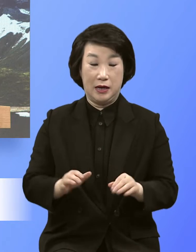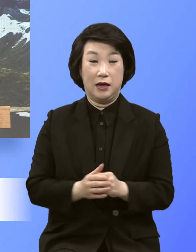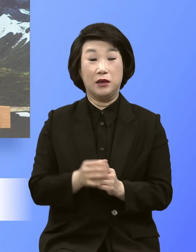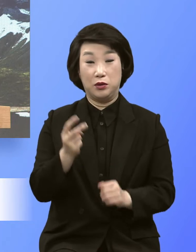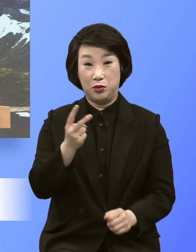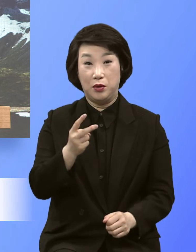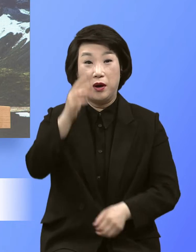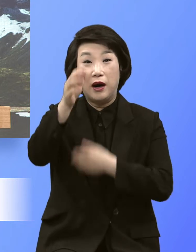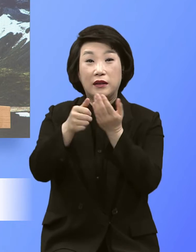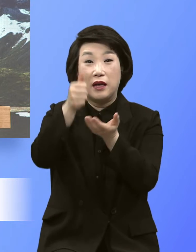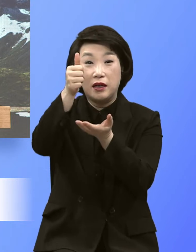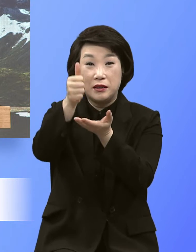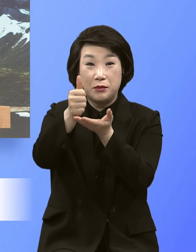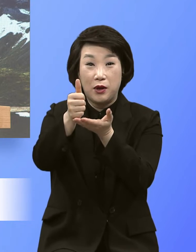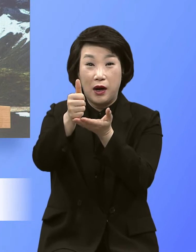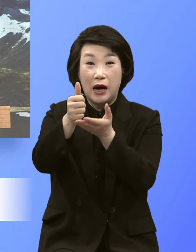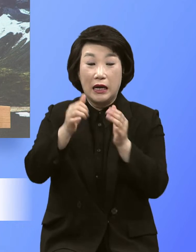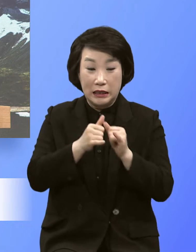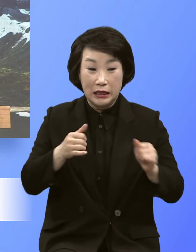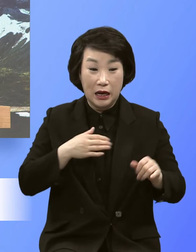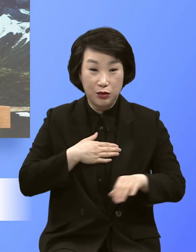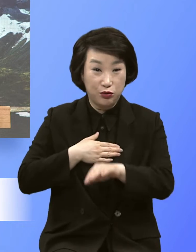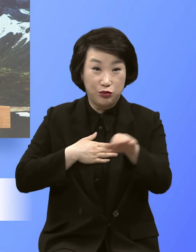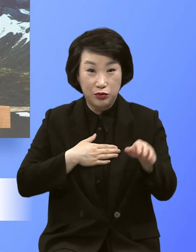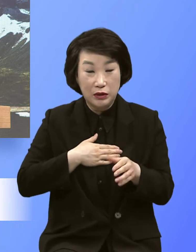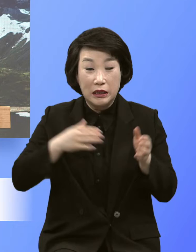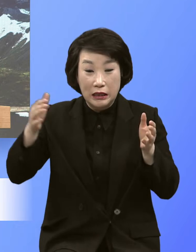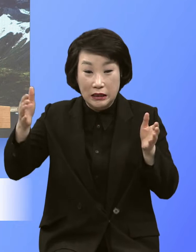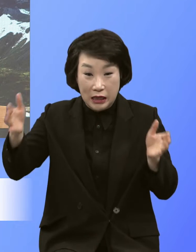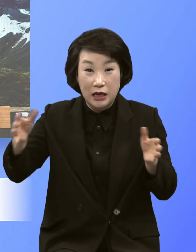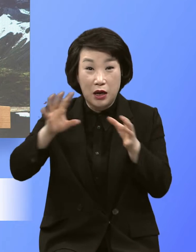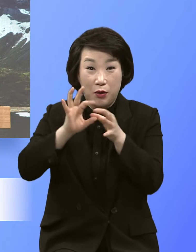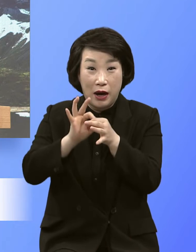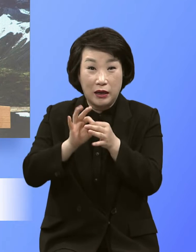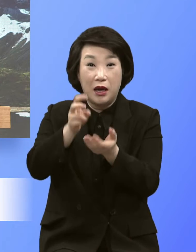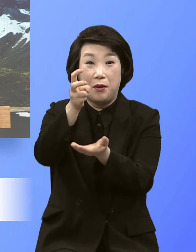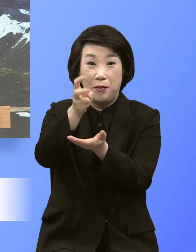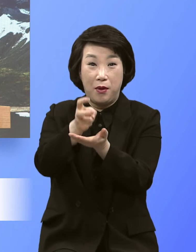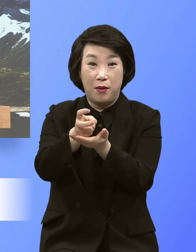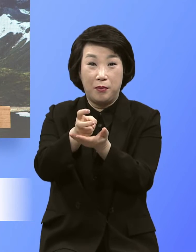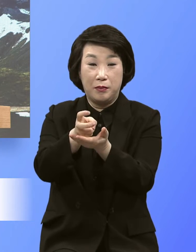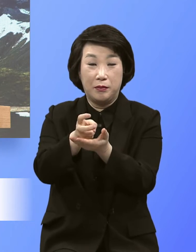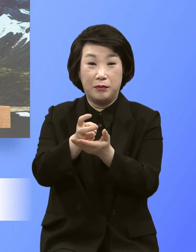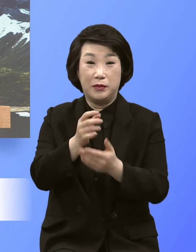그리고 하나님과 인간과의 관계도 질서입니다.